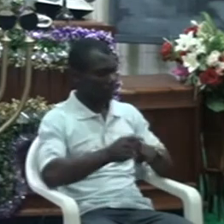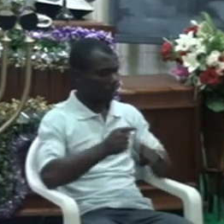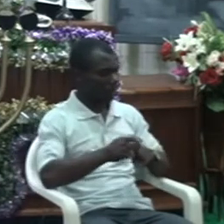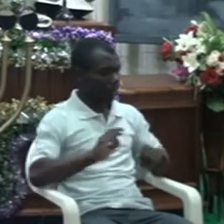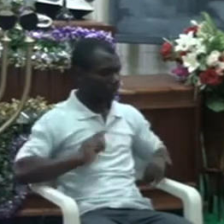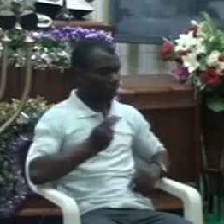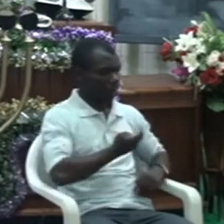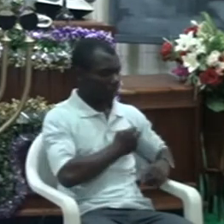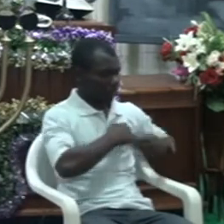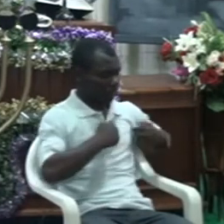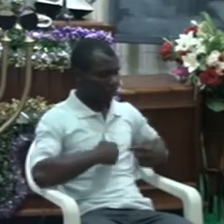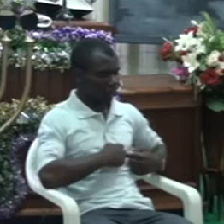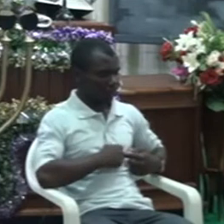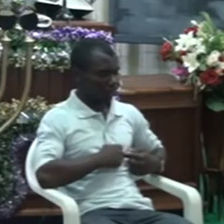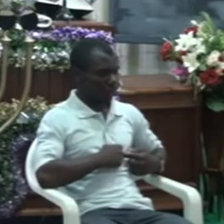parole. Nos